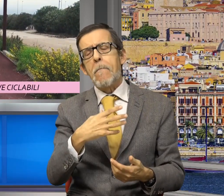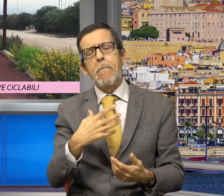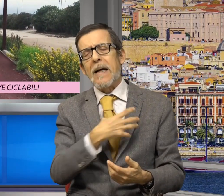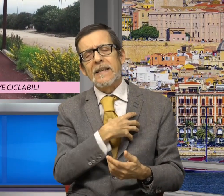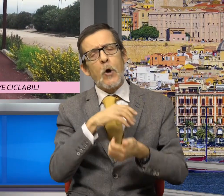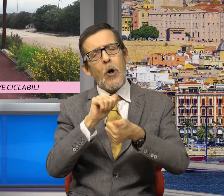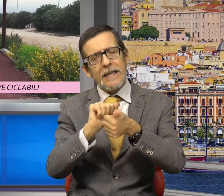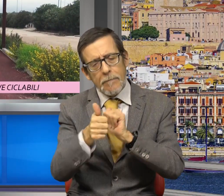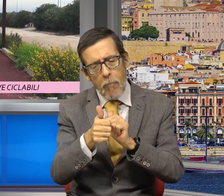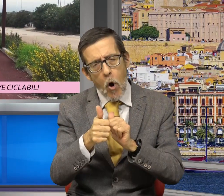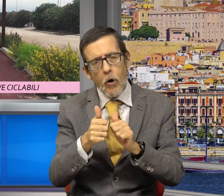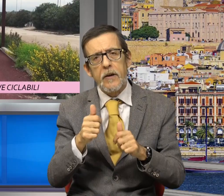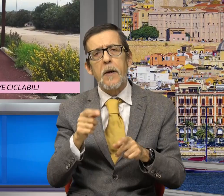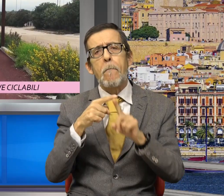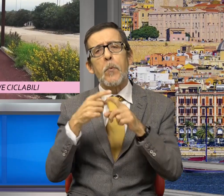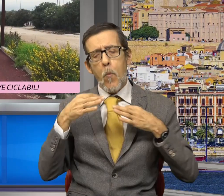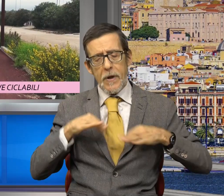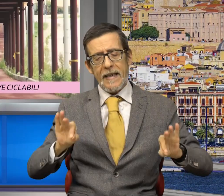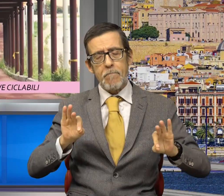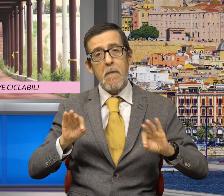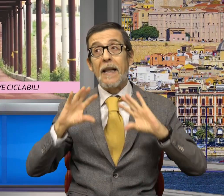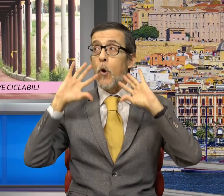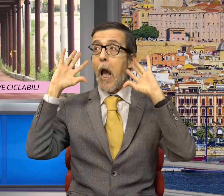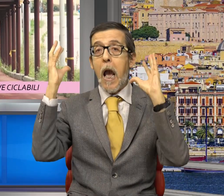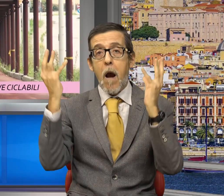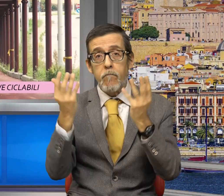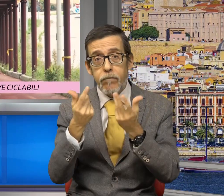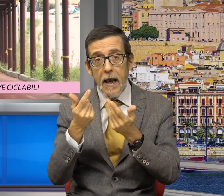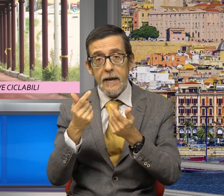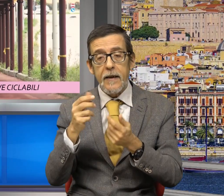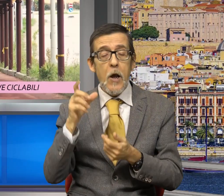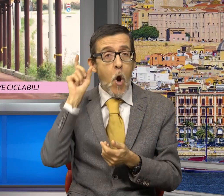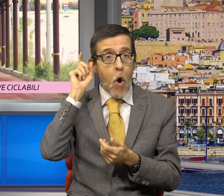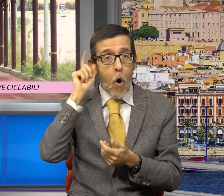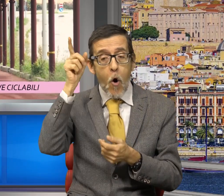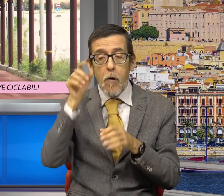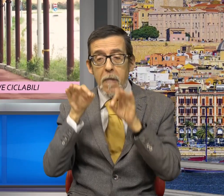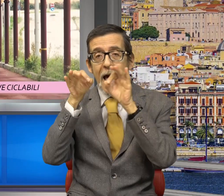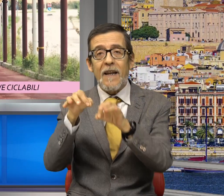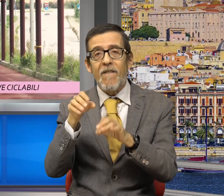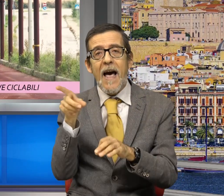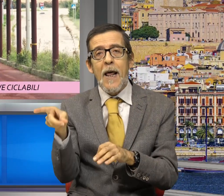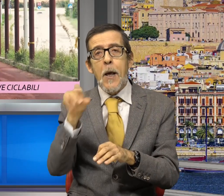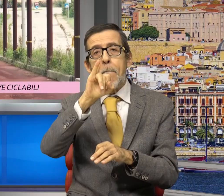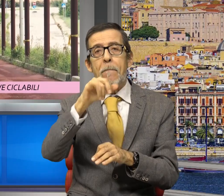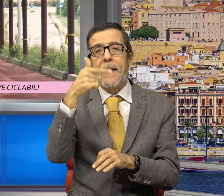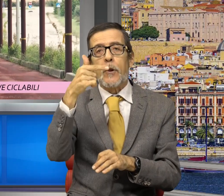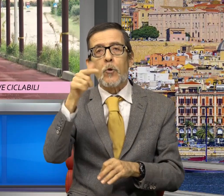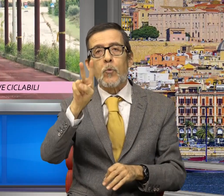l'ambiente. Da Olbia presto si potrà arrivare nella spiaggia di Pittulungu passando per una pista ciclopedonale lunga oltre 3 km che si